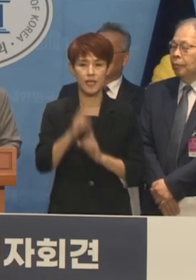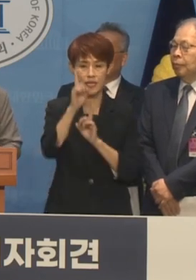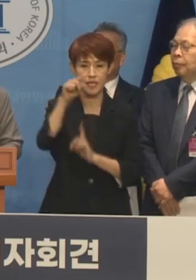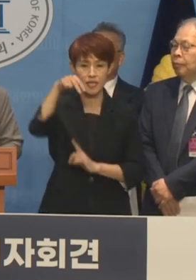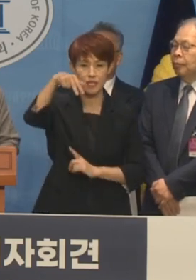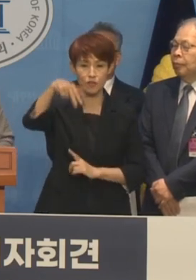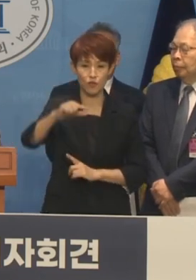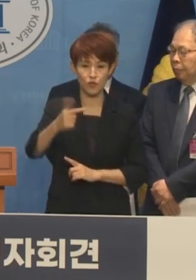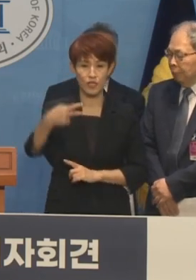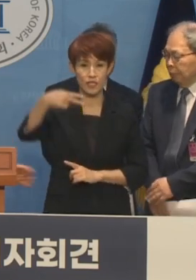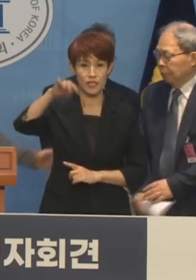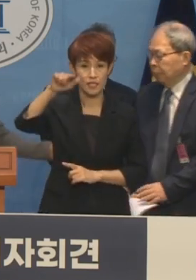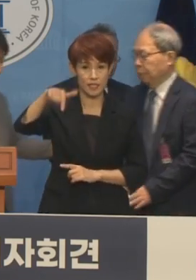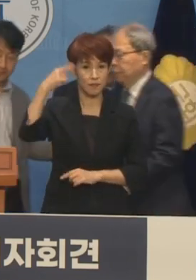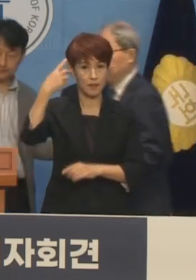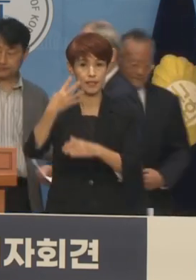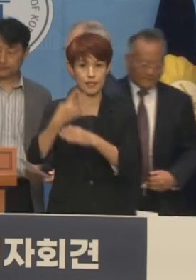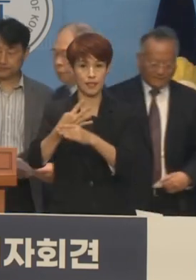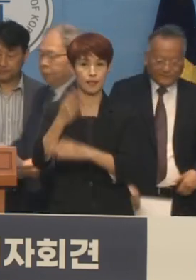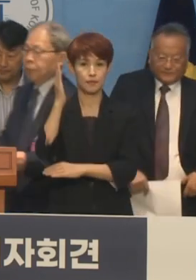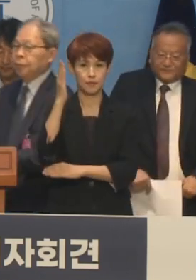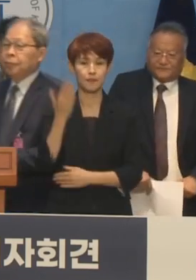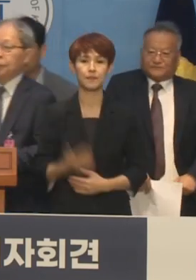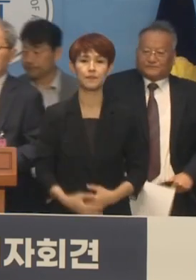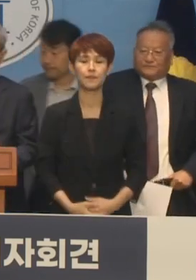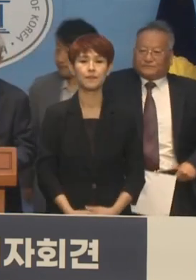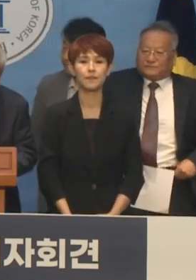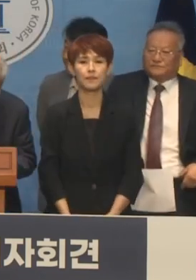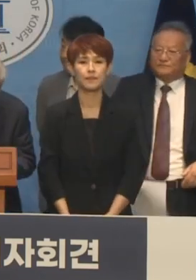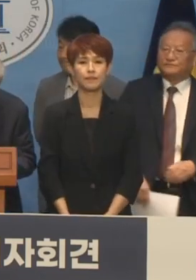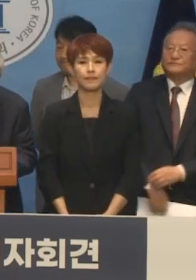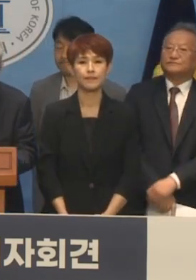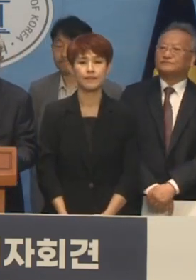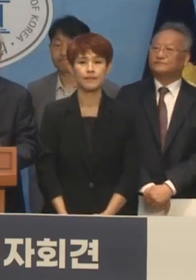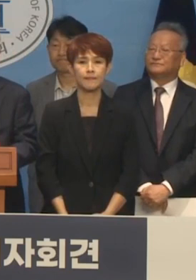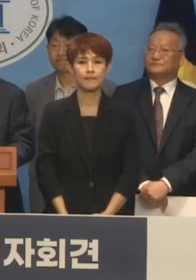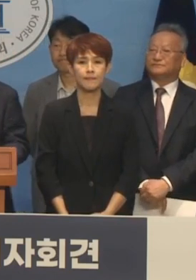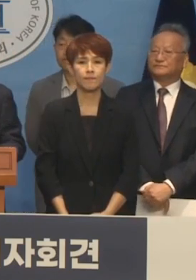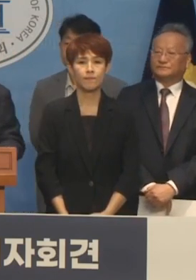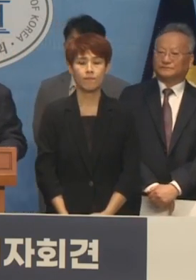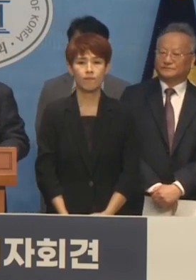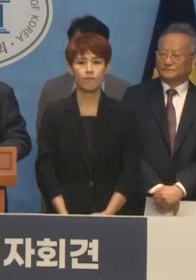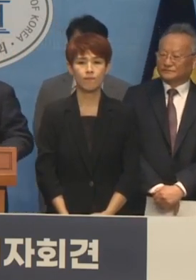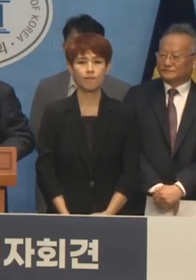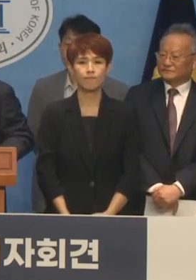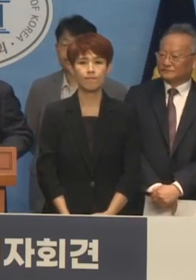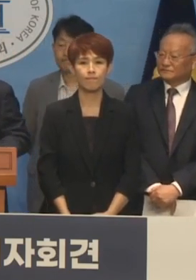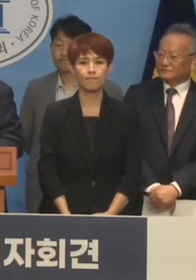박사님 발언 듣겠습니다.